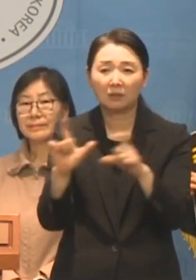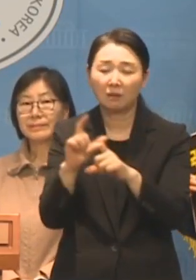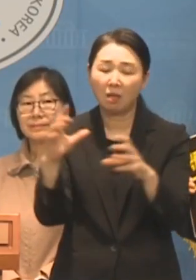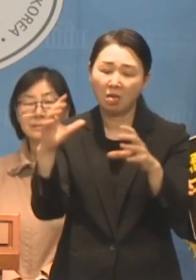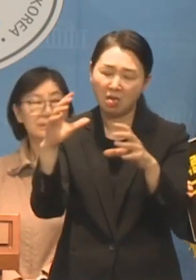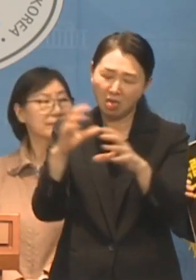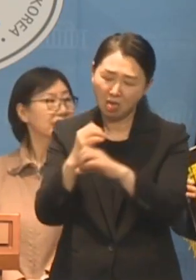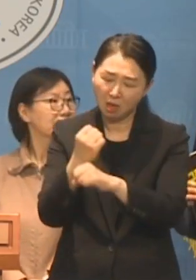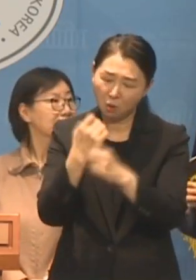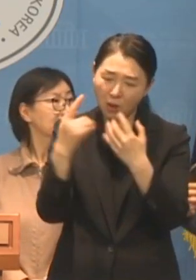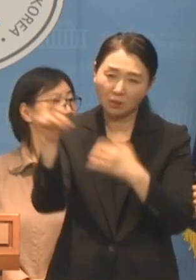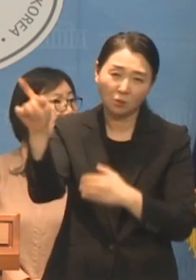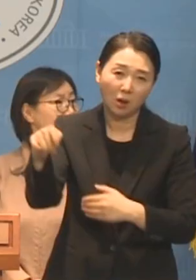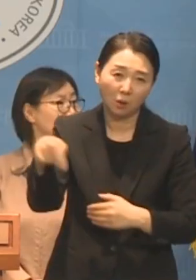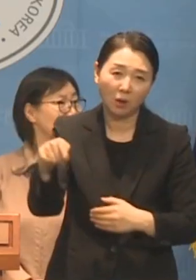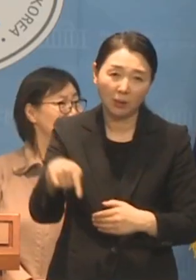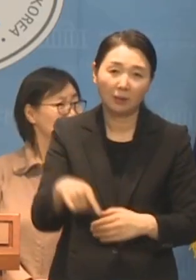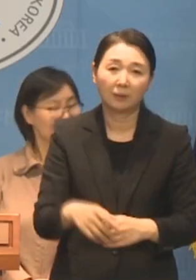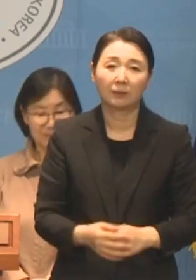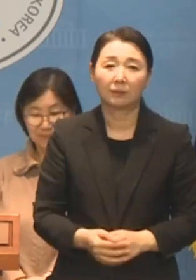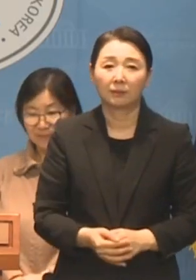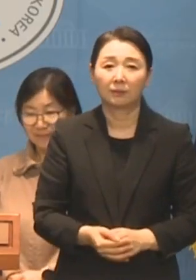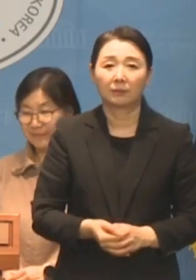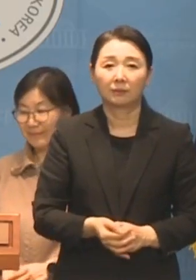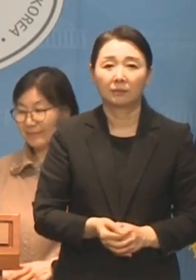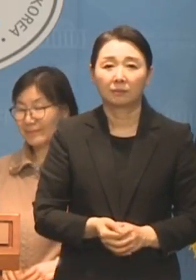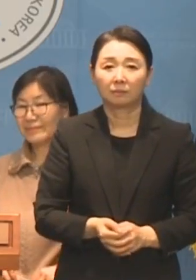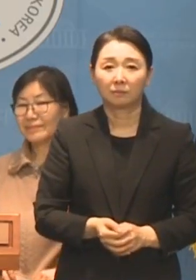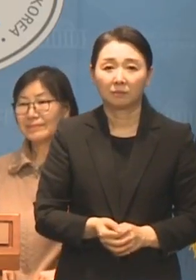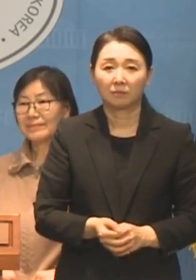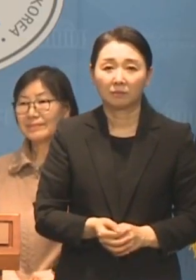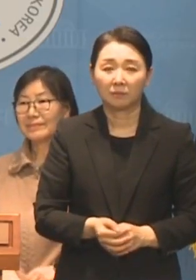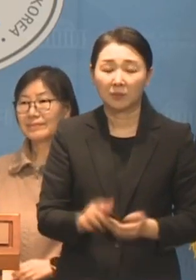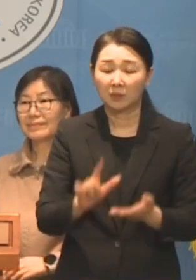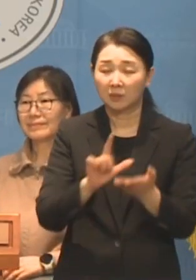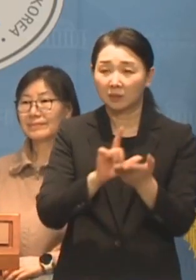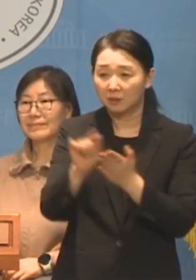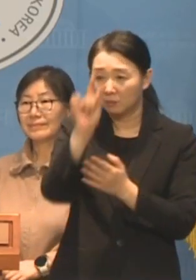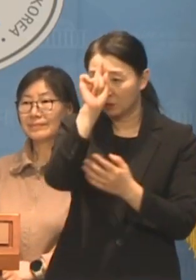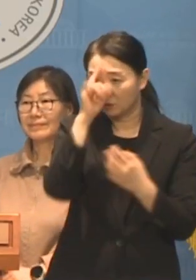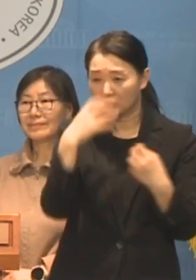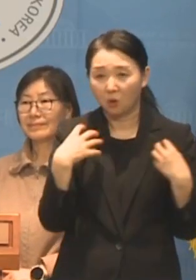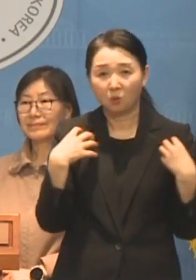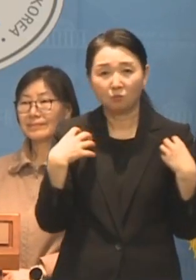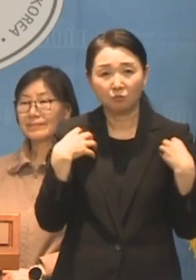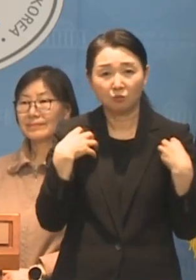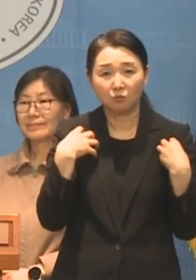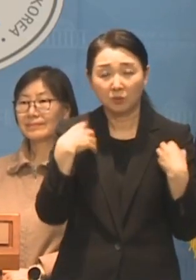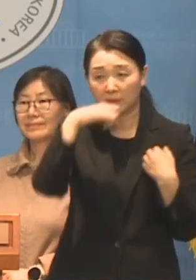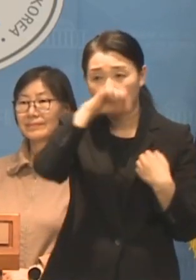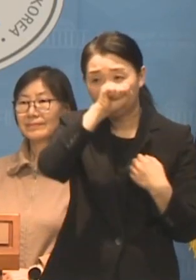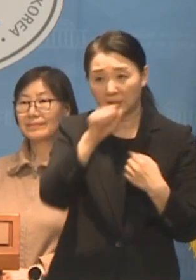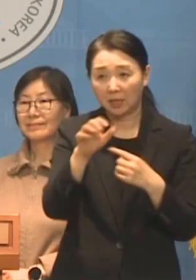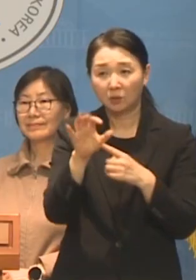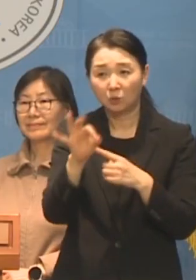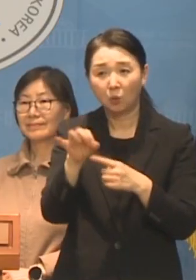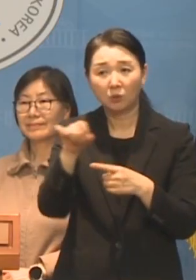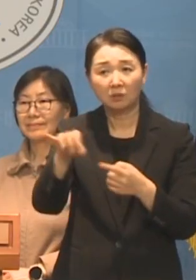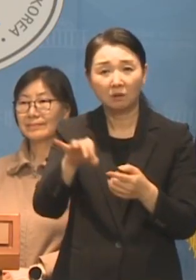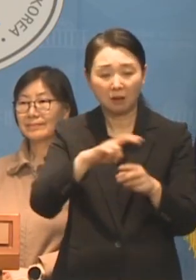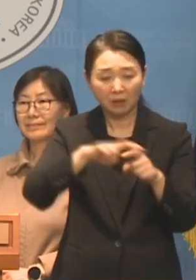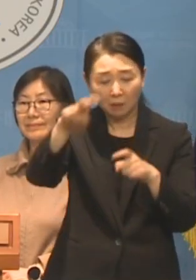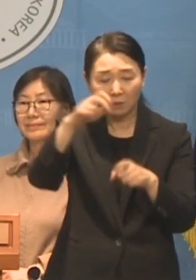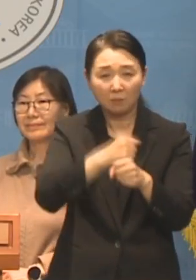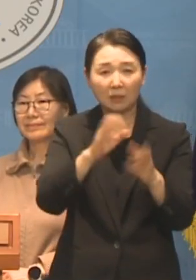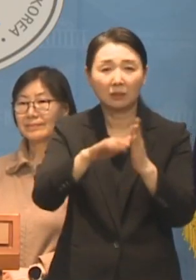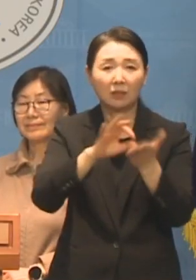소멸시킬 거라고 저는 확실하게 믿고 있습니다. 얼마 되지 않는 지방자치 재원을 이런 곳에 낭비해서는 안